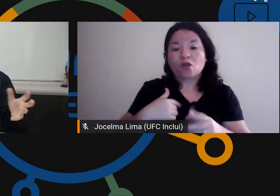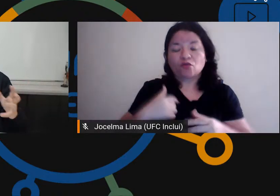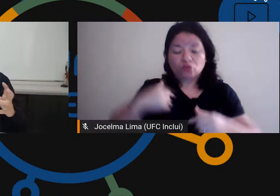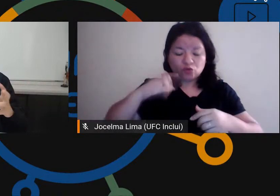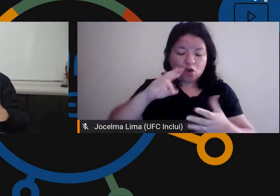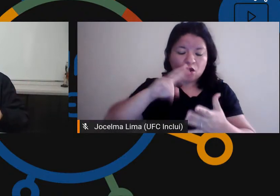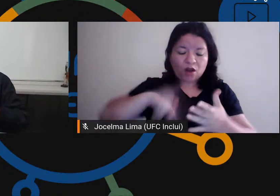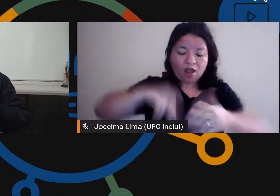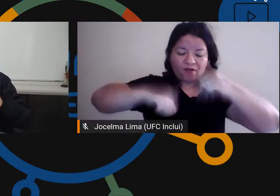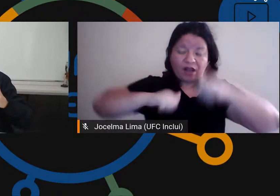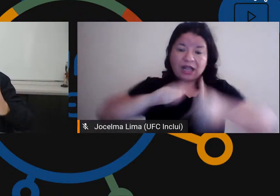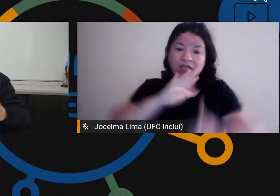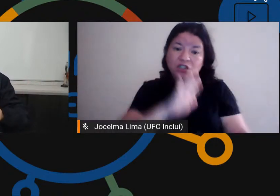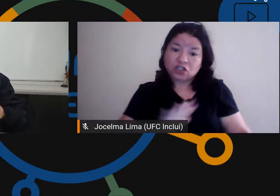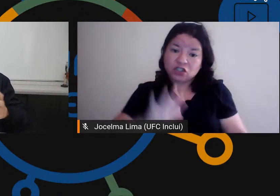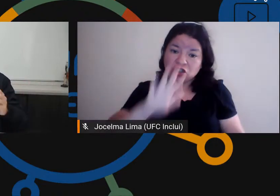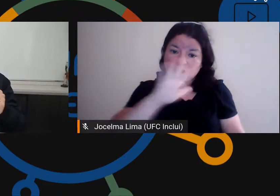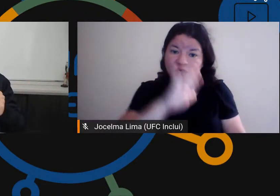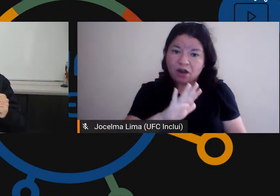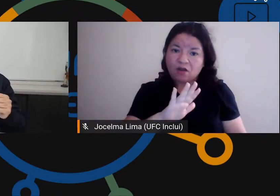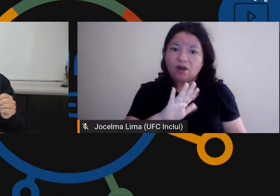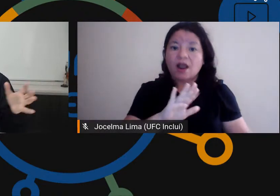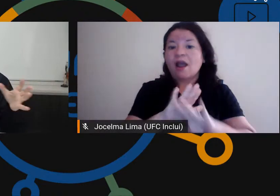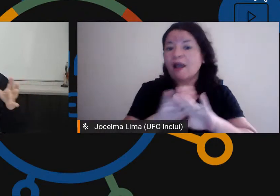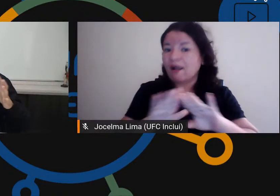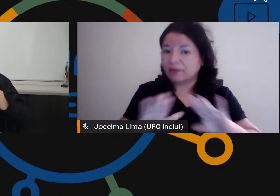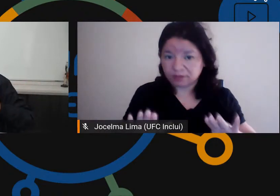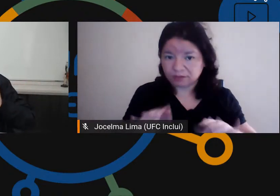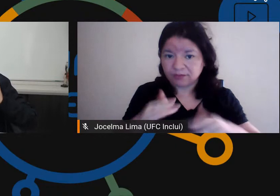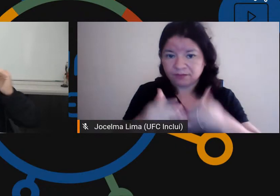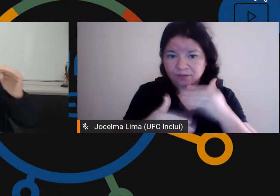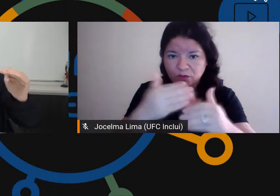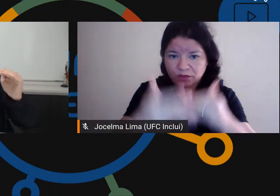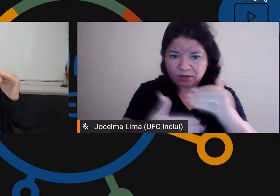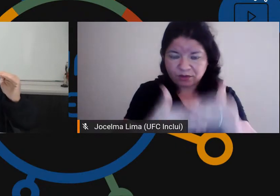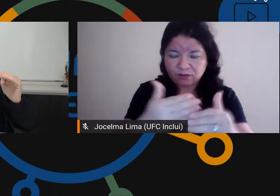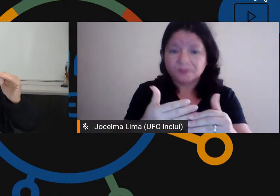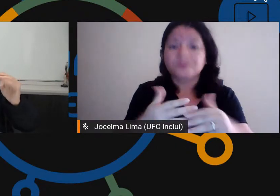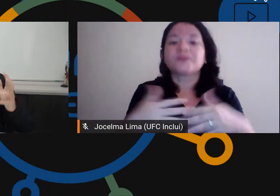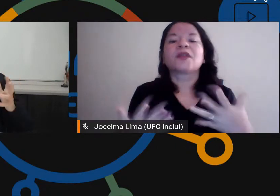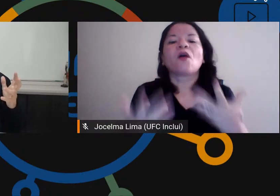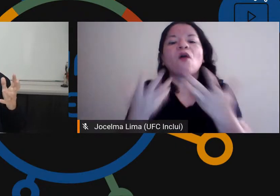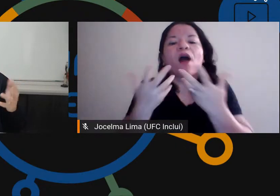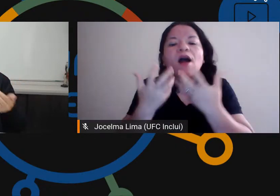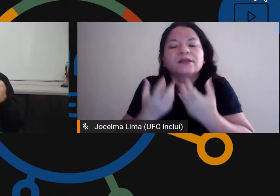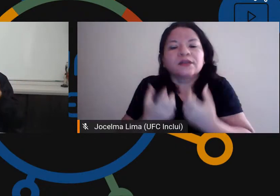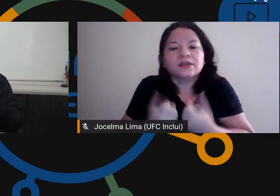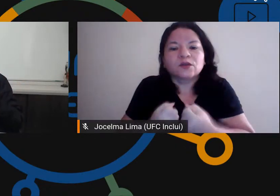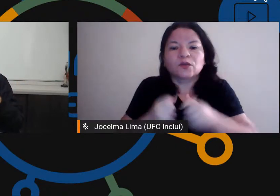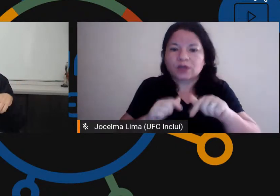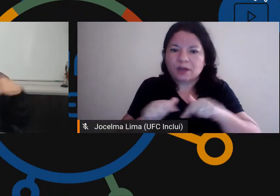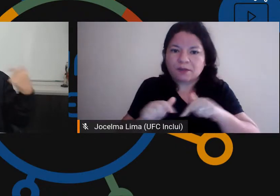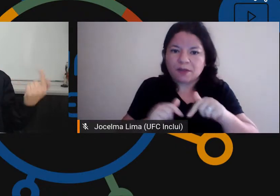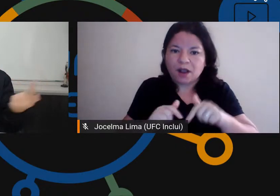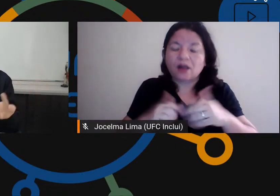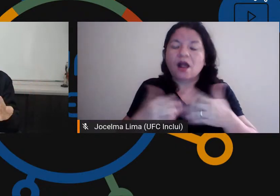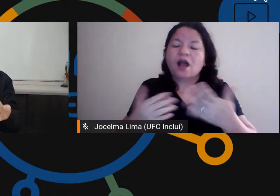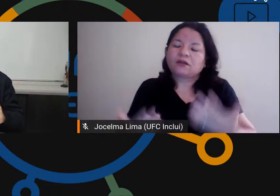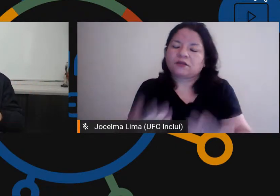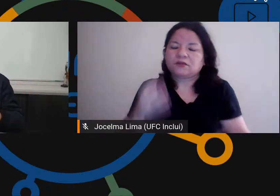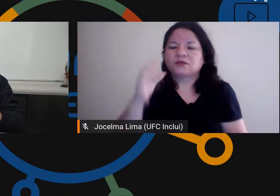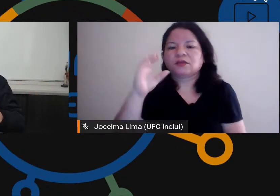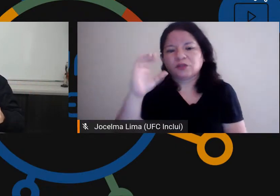tá? Esse é o processo, tá certo? Agora, uma vez aceito o trabalho, aí cabe ao cientista ou a